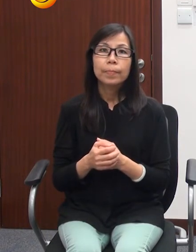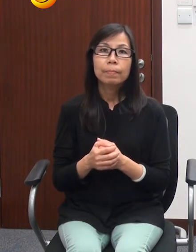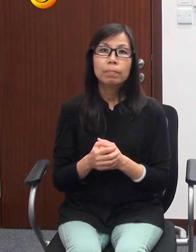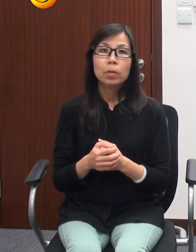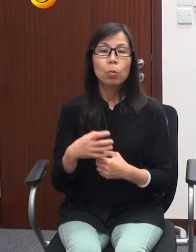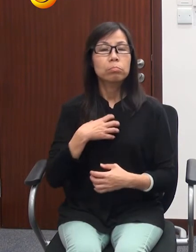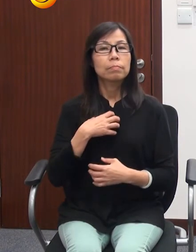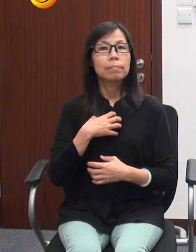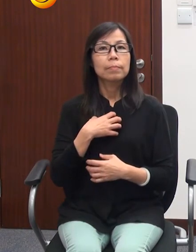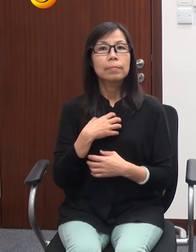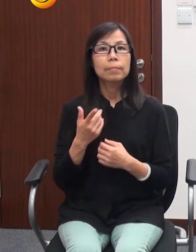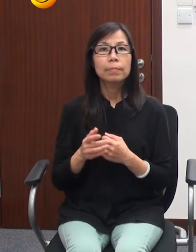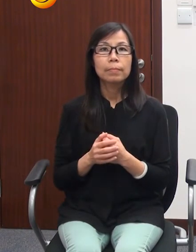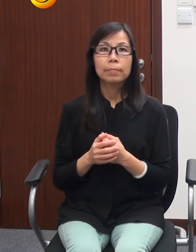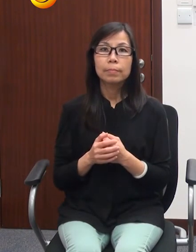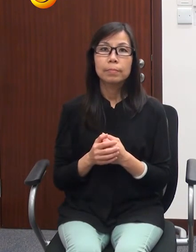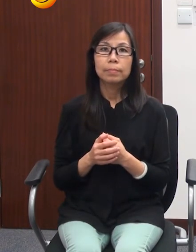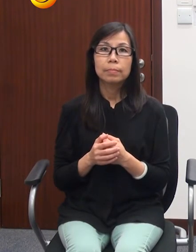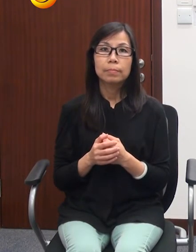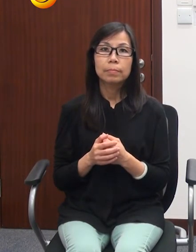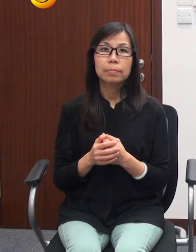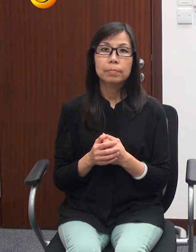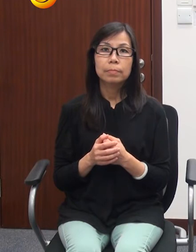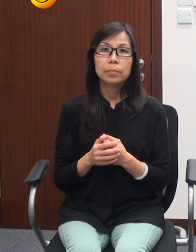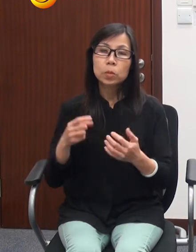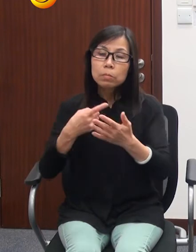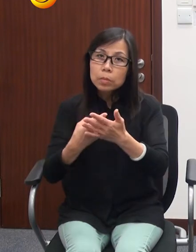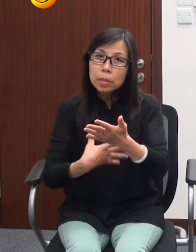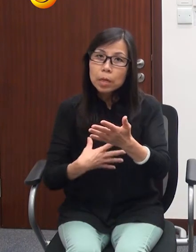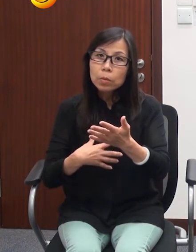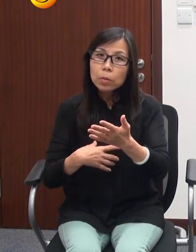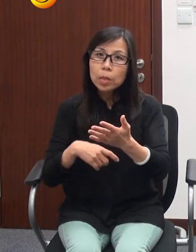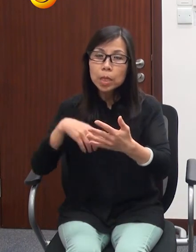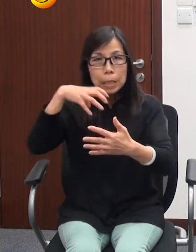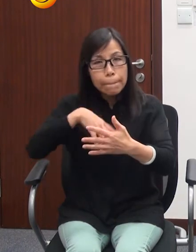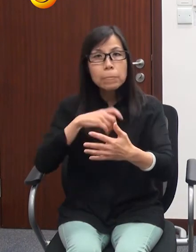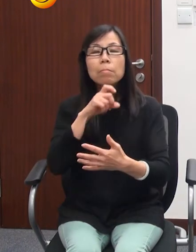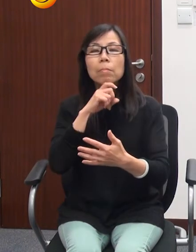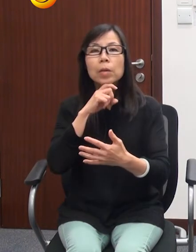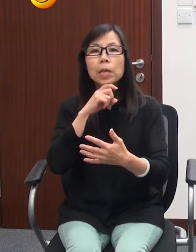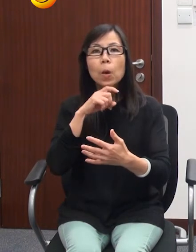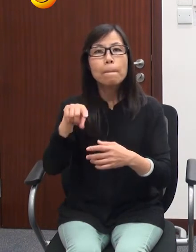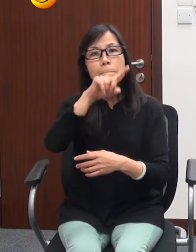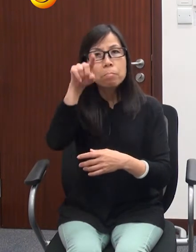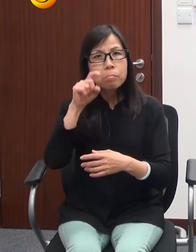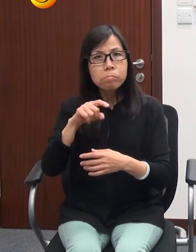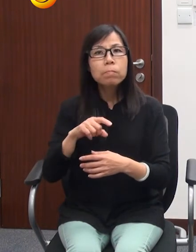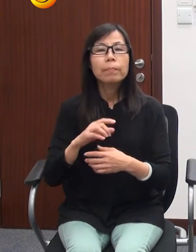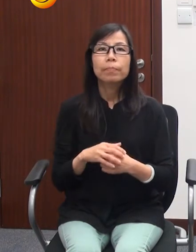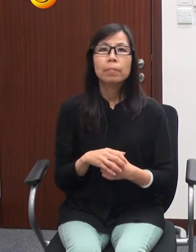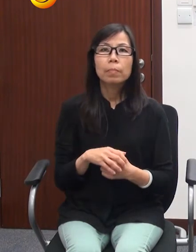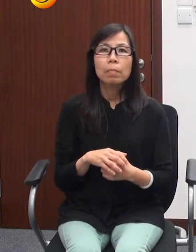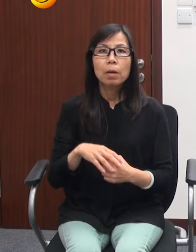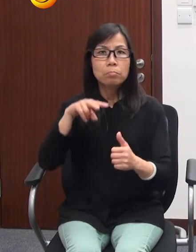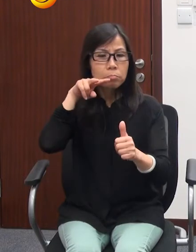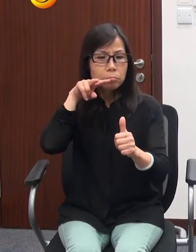我就會覺得其實即係個制度上面出咗好大問題，即係話邊個去制衡特首？即係基本上